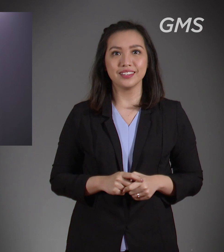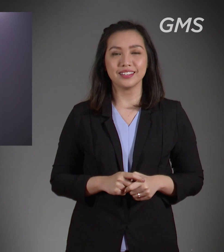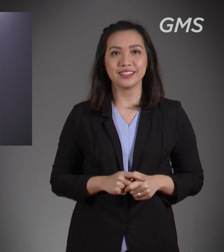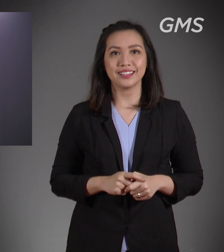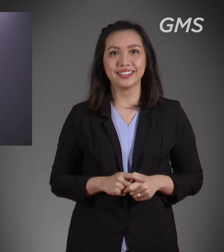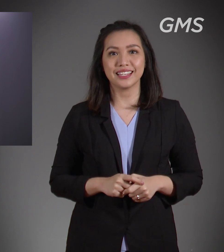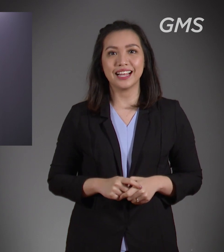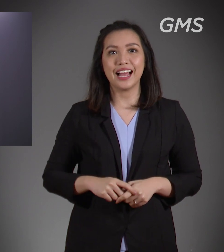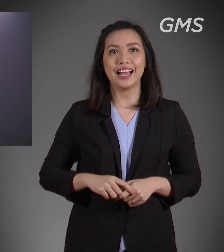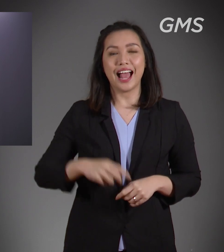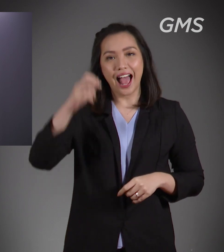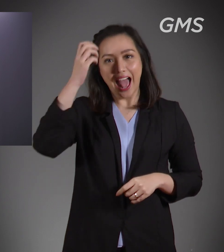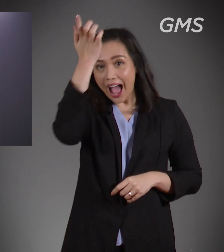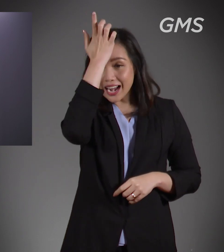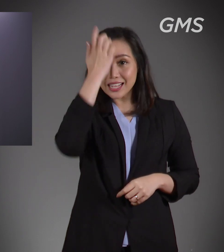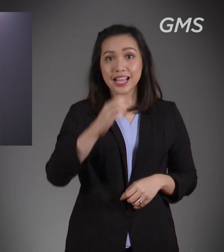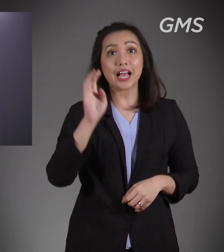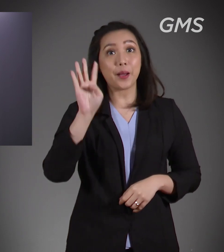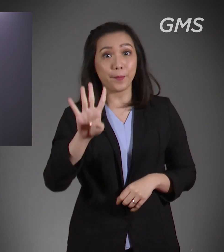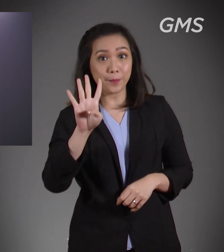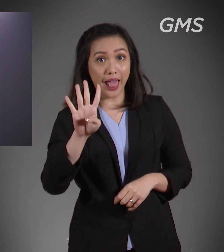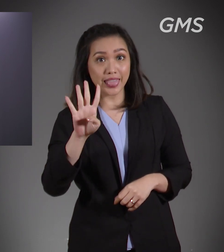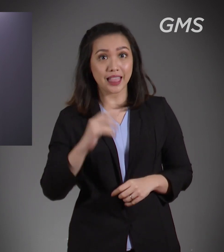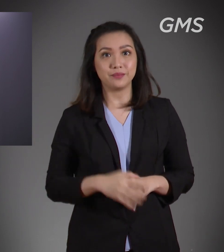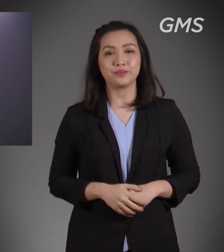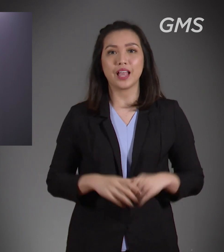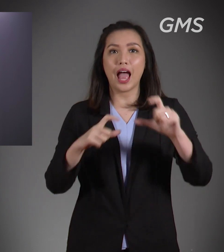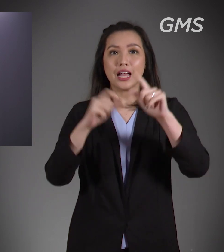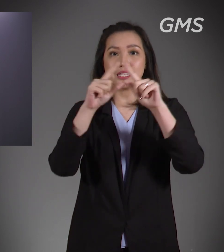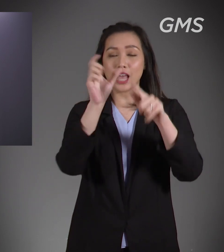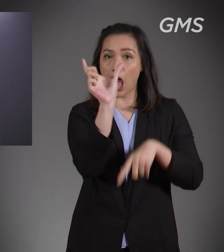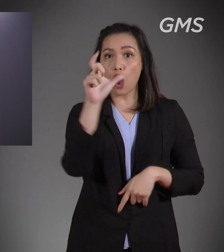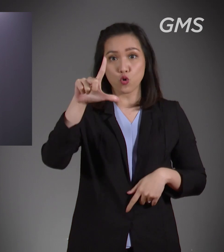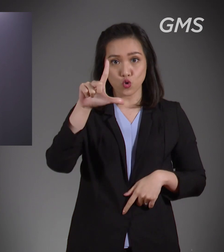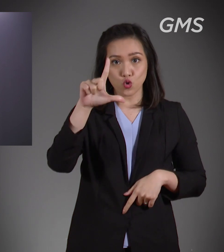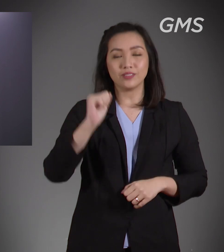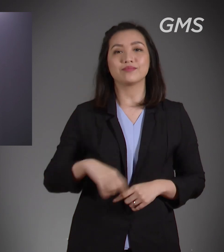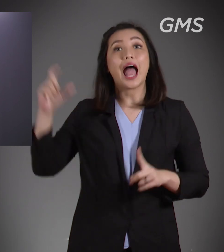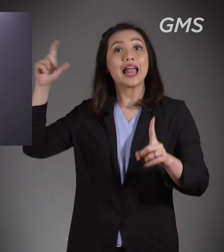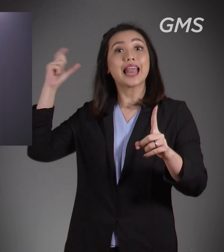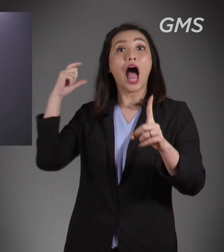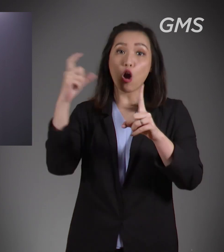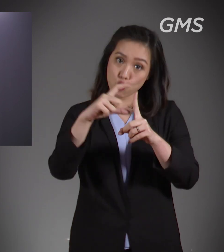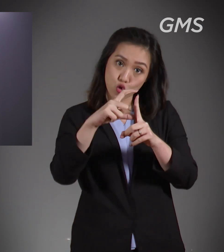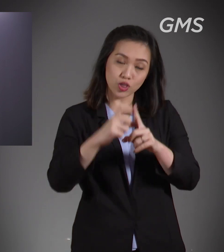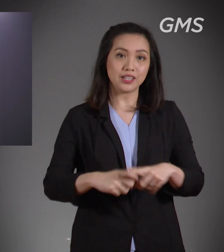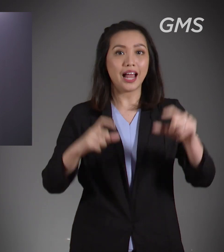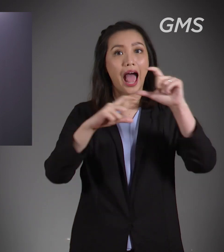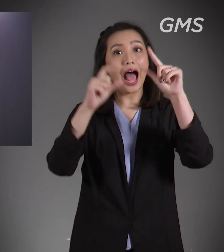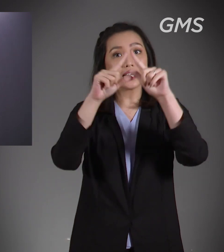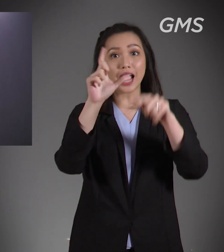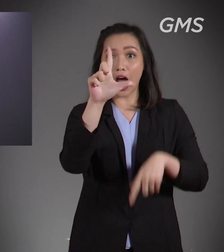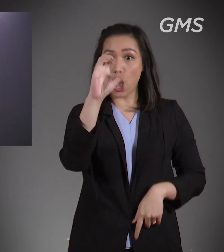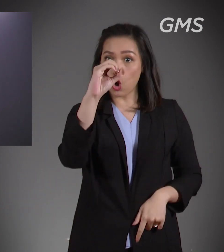Raja keempat ya, bukan raja ketiga. Saul, Daud, Salomo, baru Rehabeam.